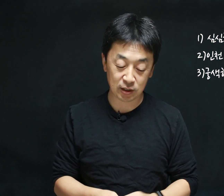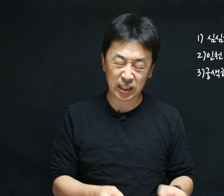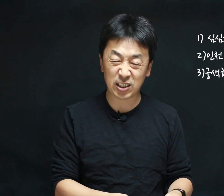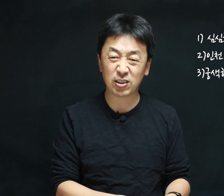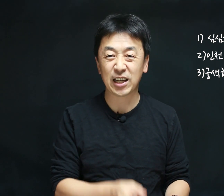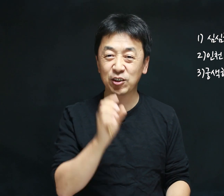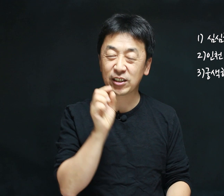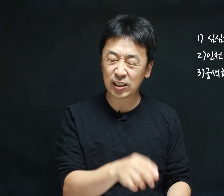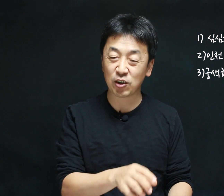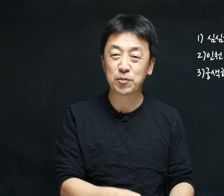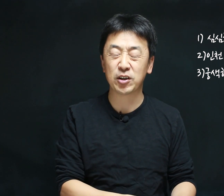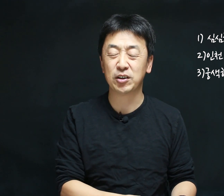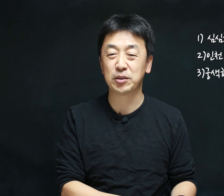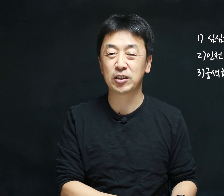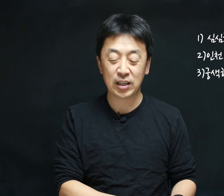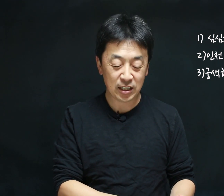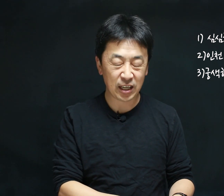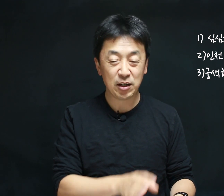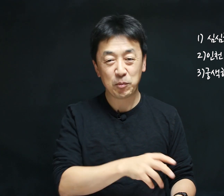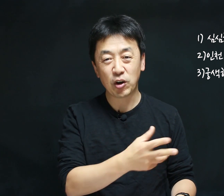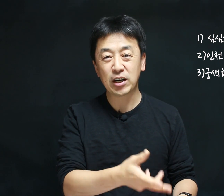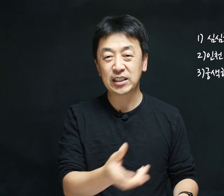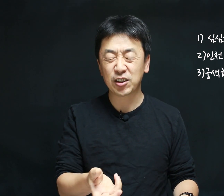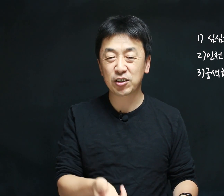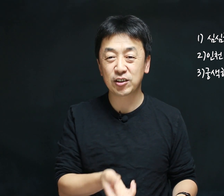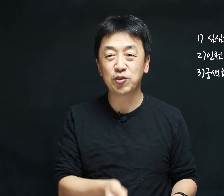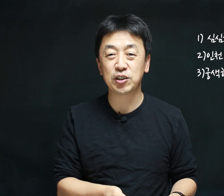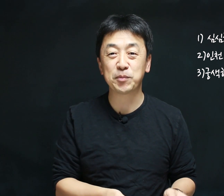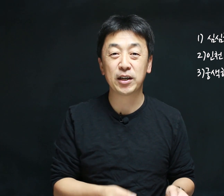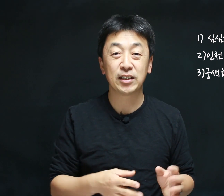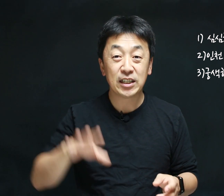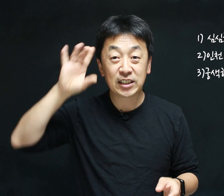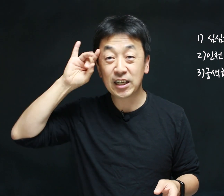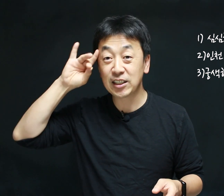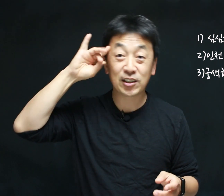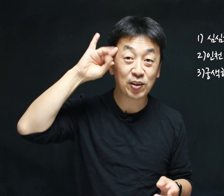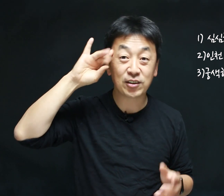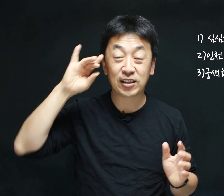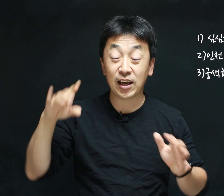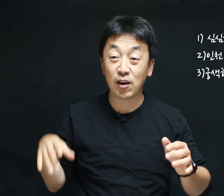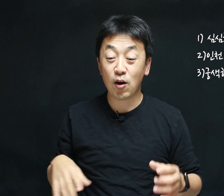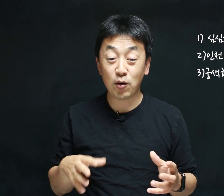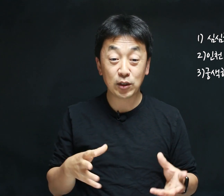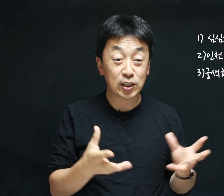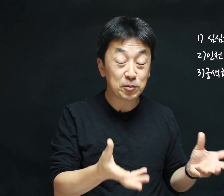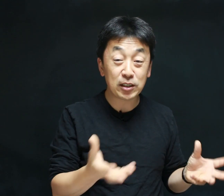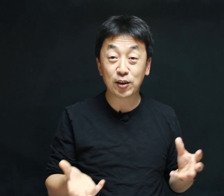그러니까 그거를 단어를 딱 정하면 이렇게 뭐 여러 가지 단어들을 쓸 수 있지만 그냥 이렇게 썼을 때 지금 이